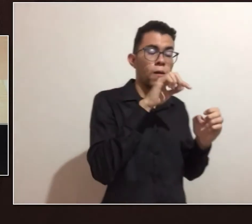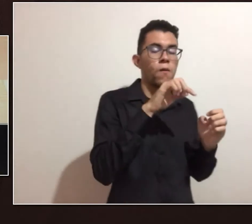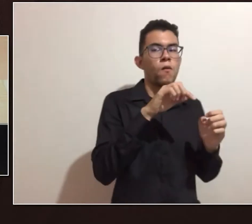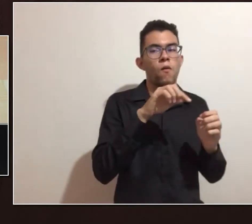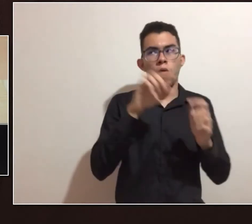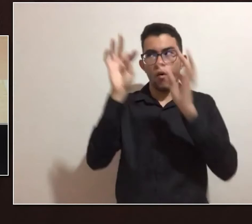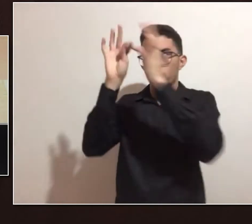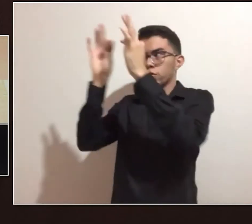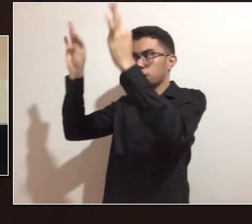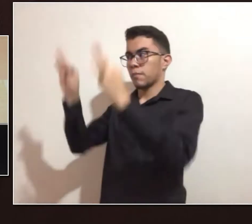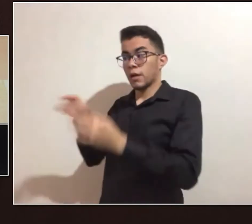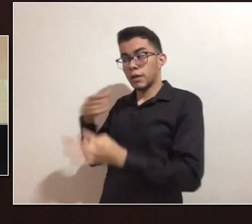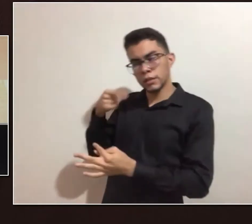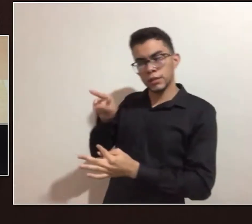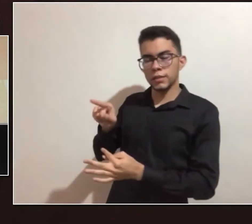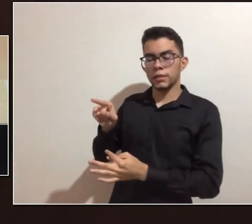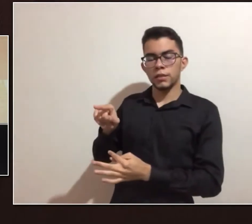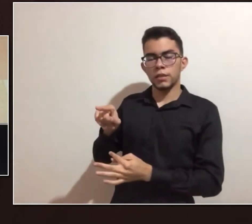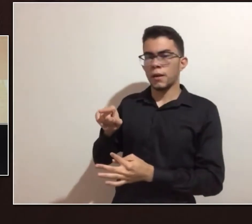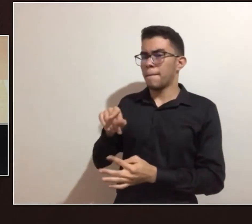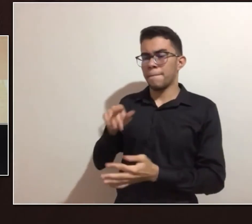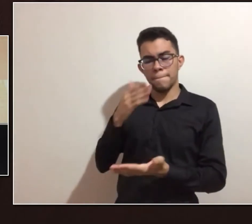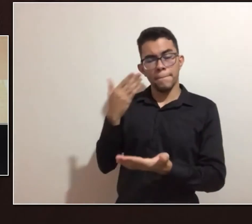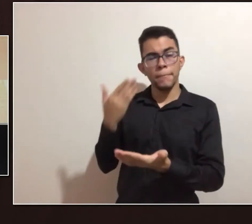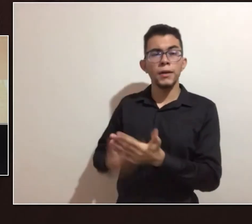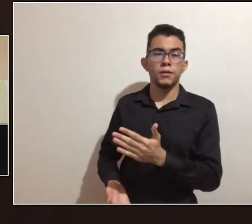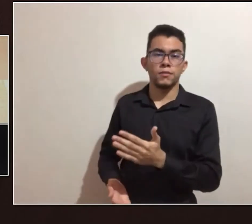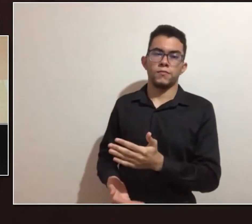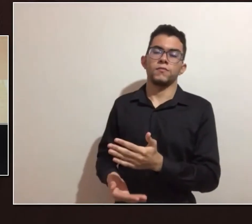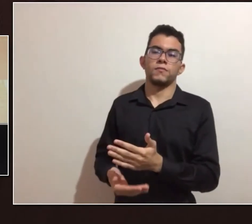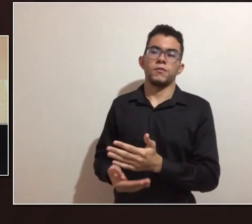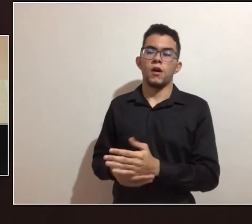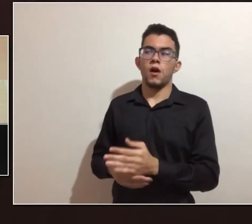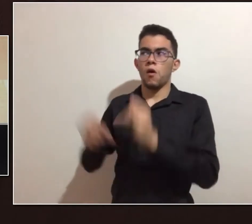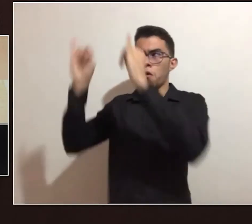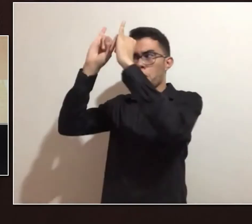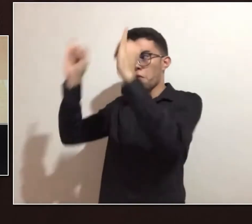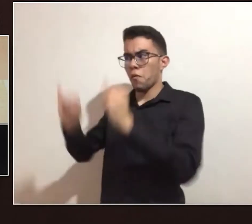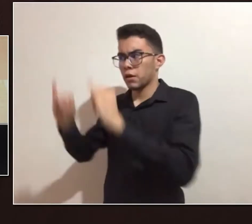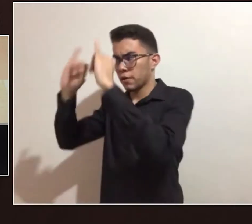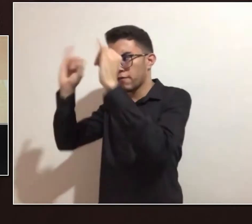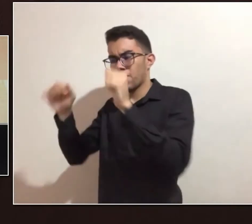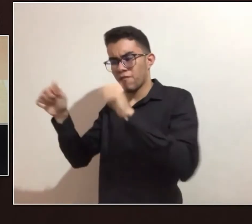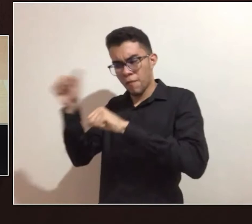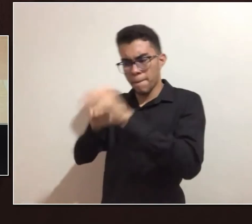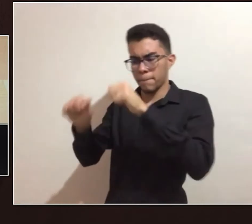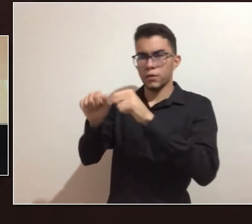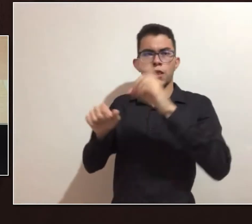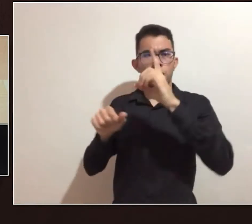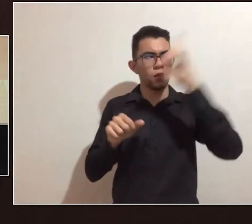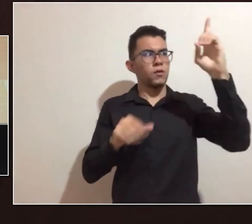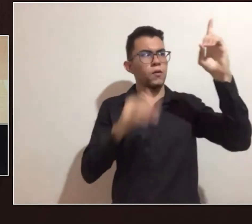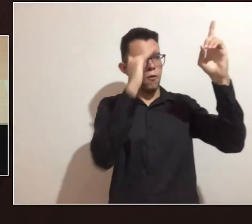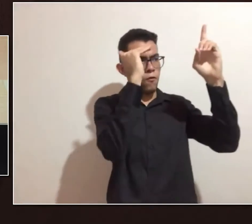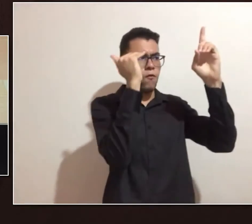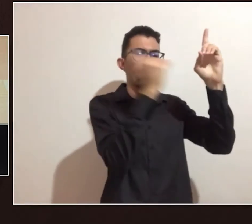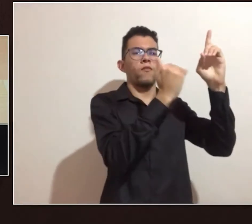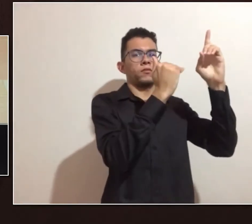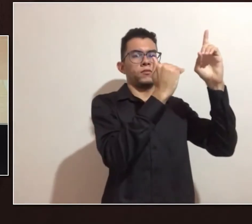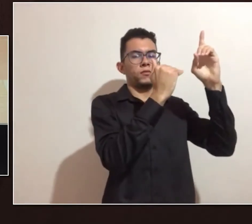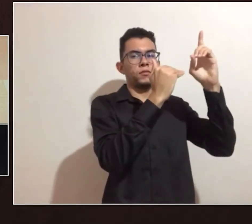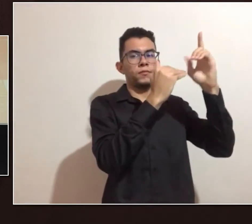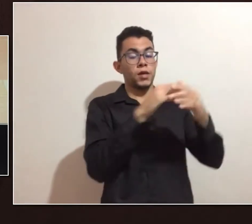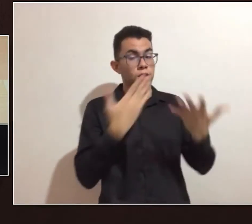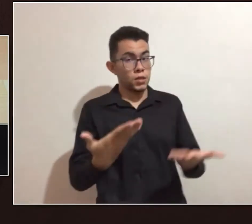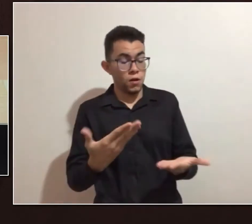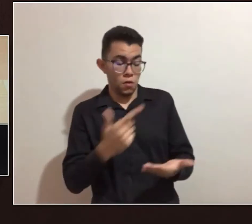ser mais frequentados. Então, né, a pressão que se fazia sobre os governantes é restaurar de novo as adorações